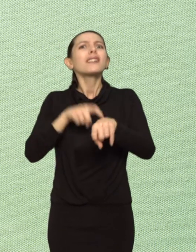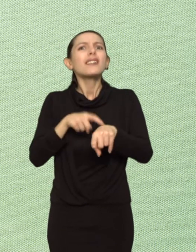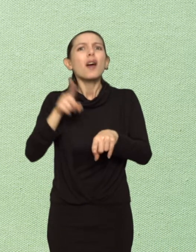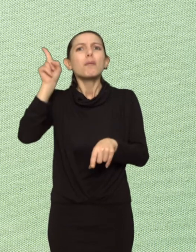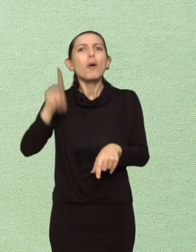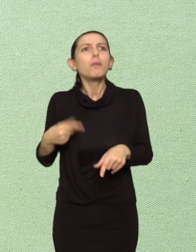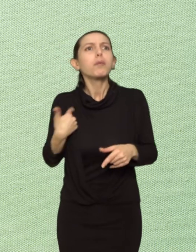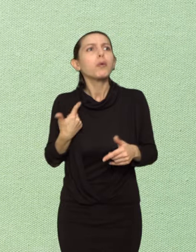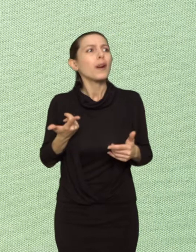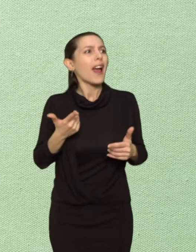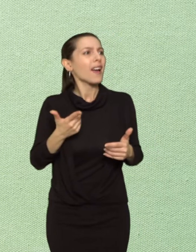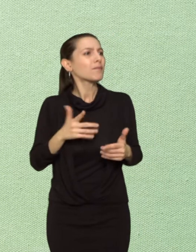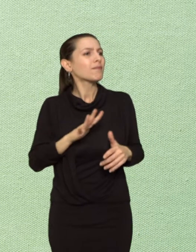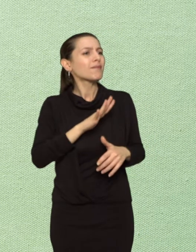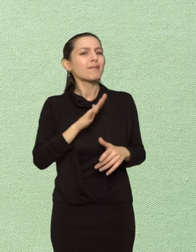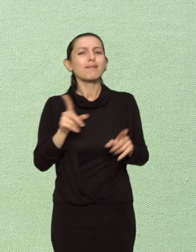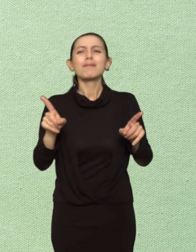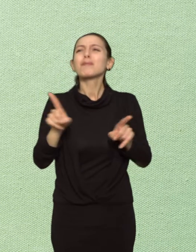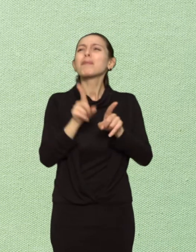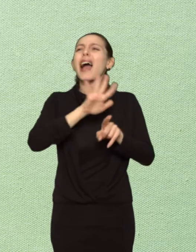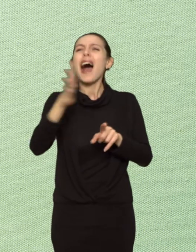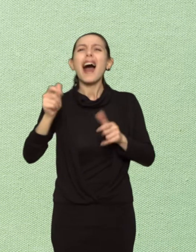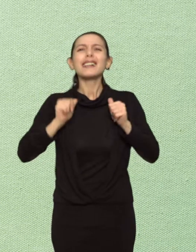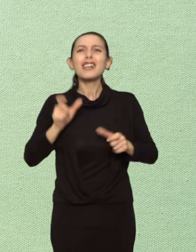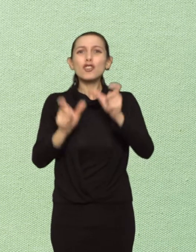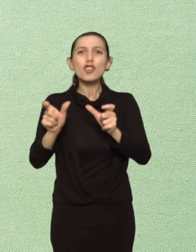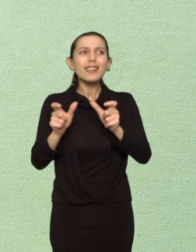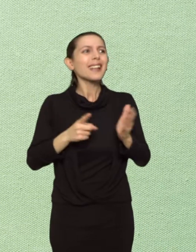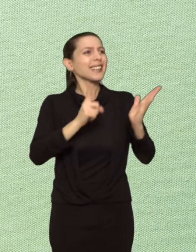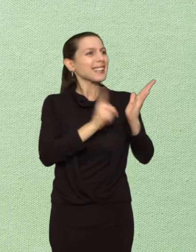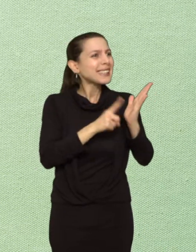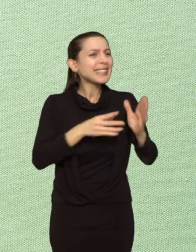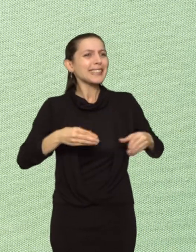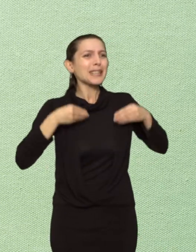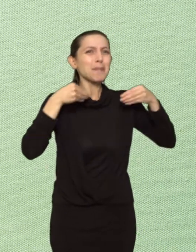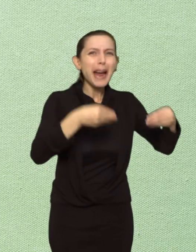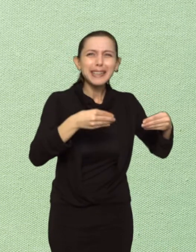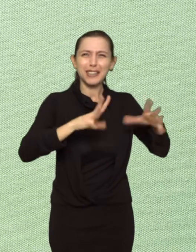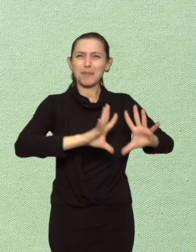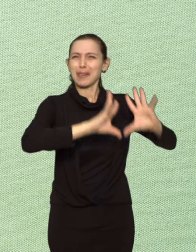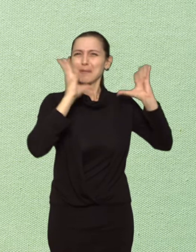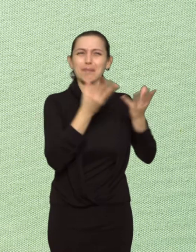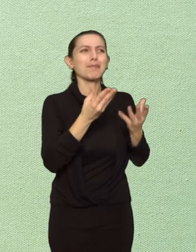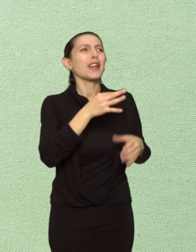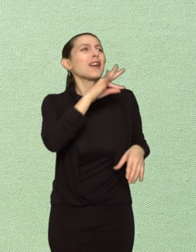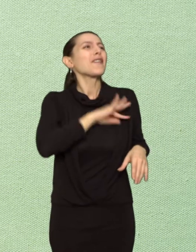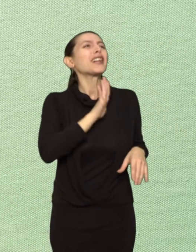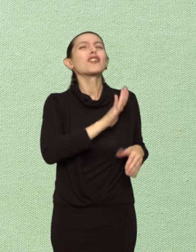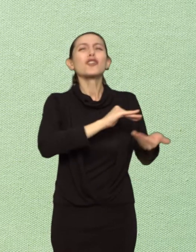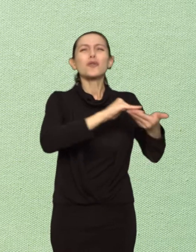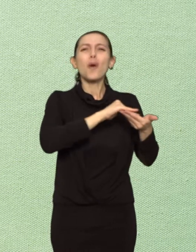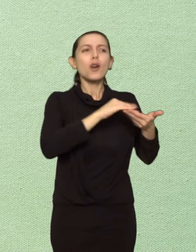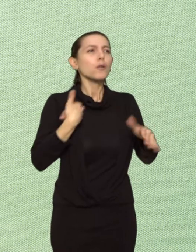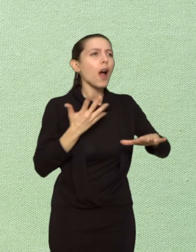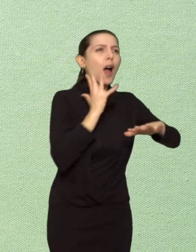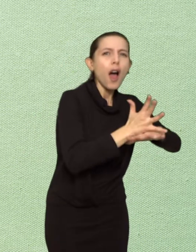accedere in eguaglianza con gli altri ai diritti e alla partecipazione all'insieme, diciamo, dei benefici che la società può